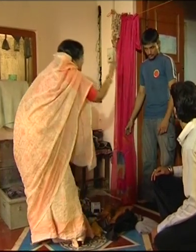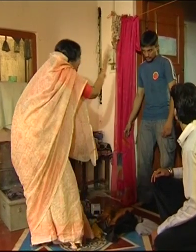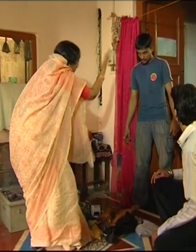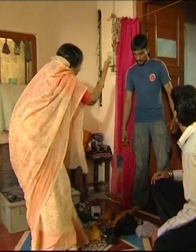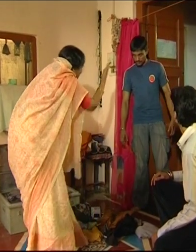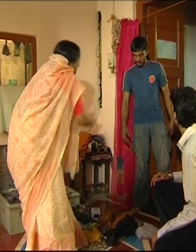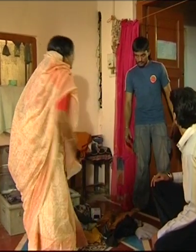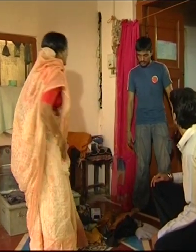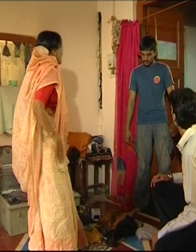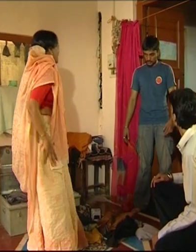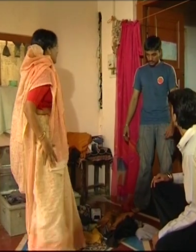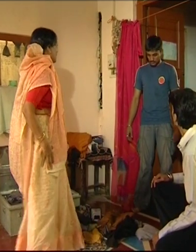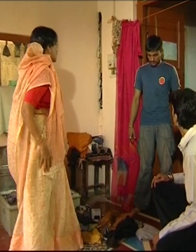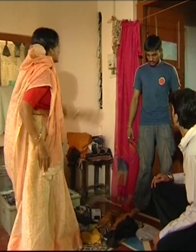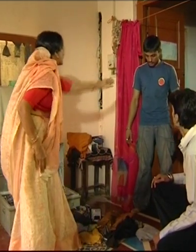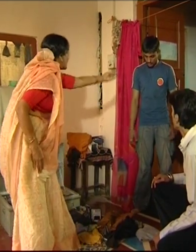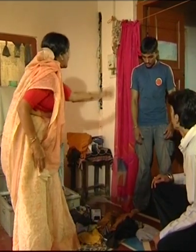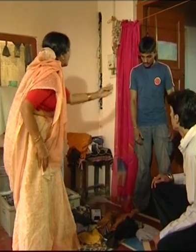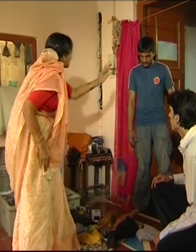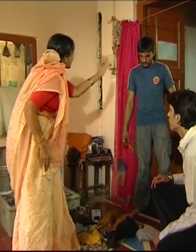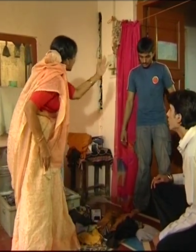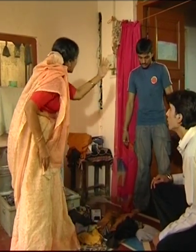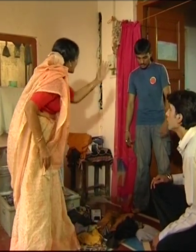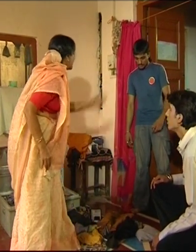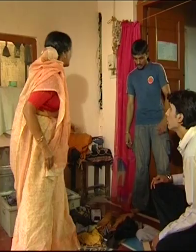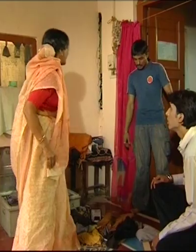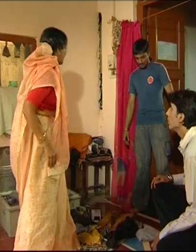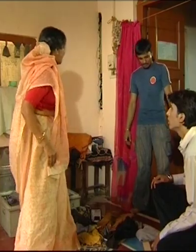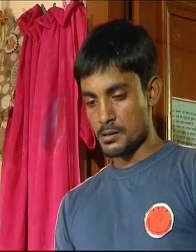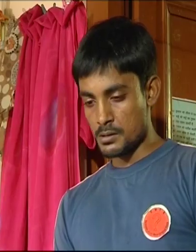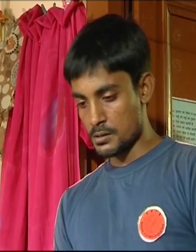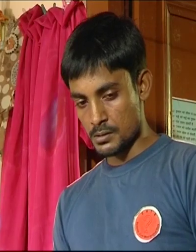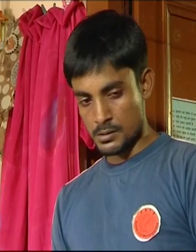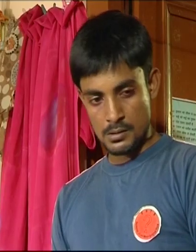तो चला जा, एक तो चोरी, ऊपर से सीना चोरी।